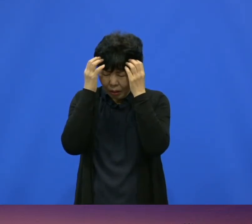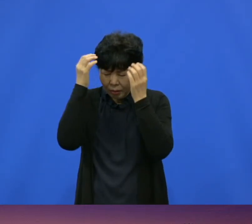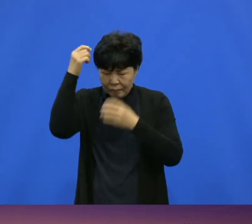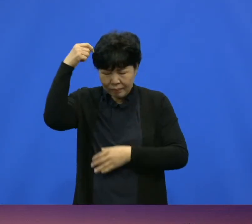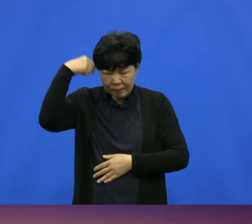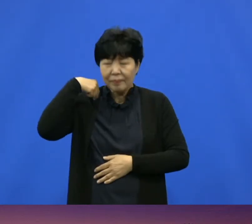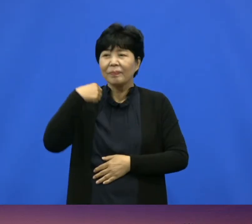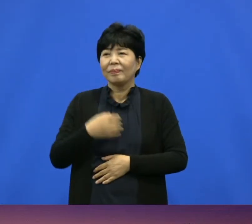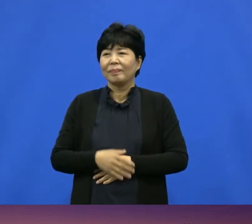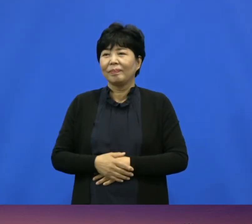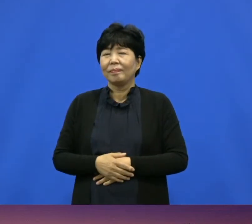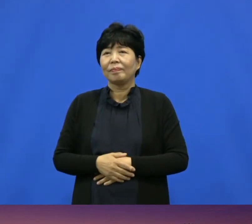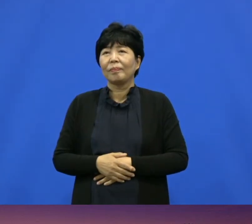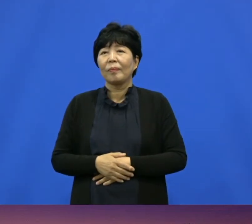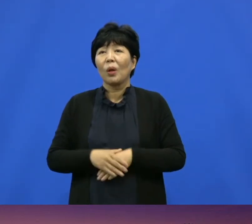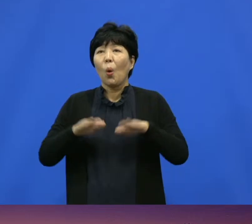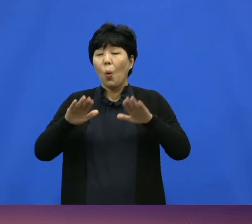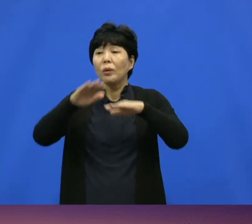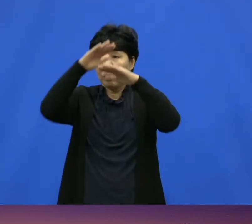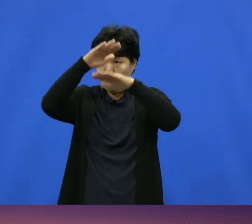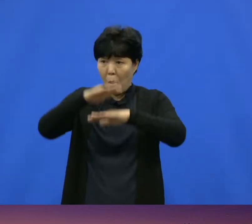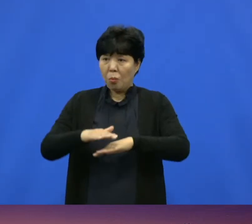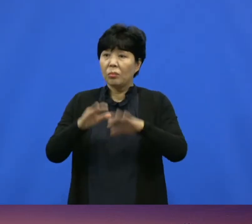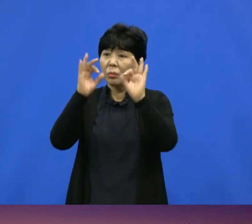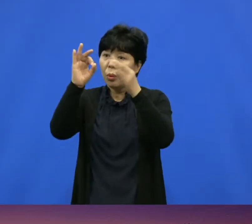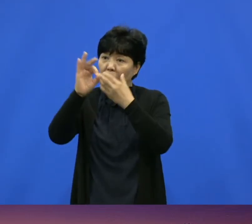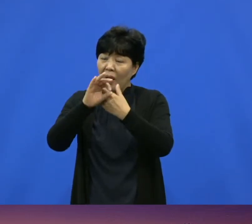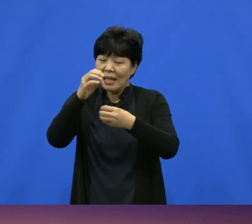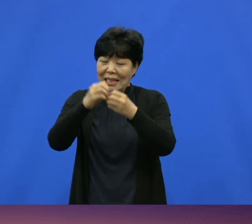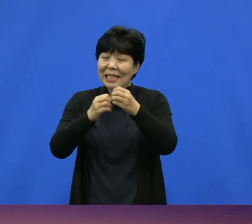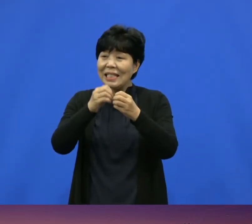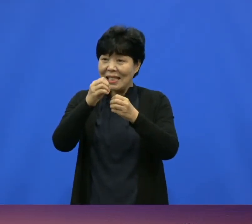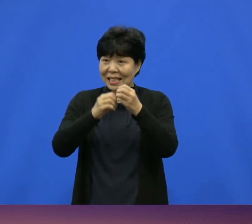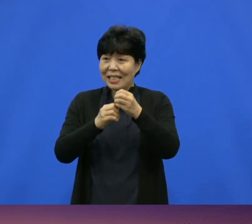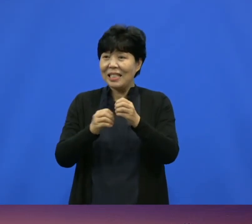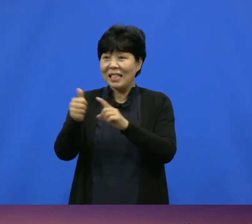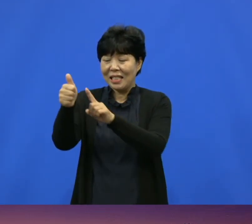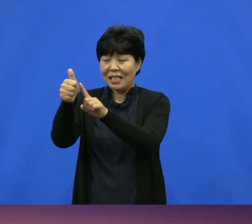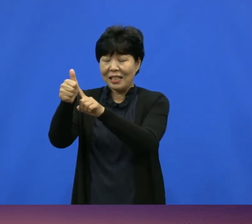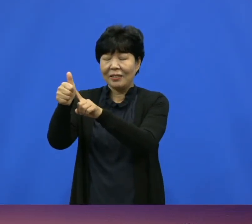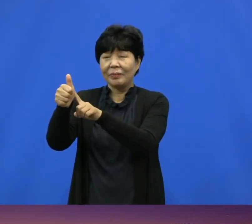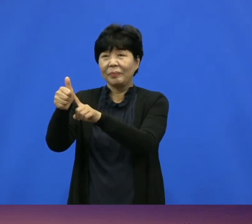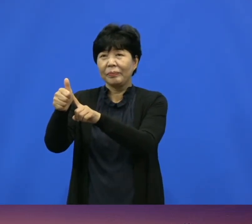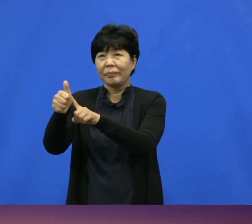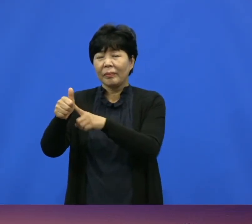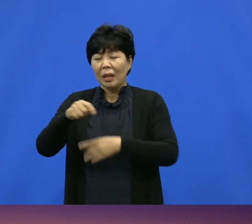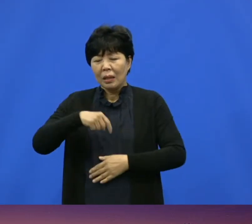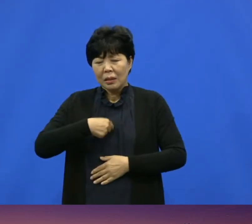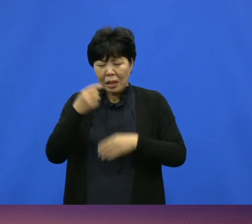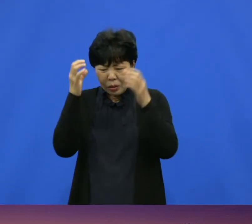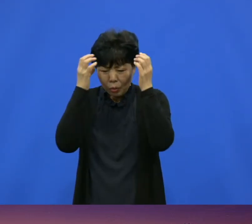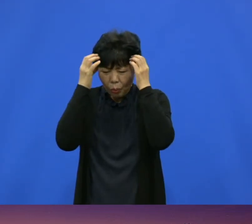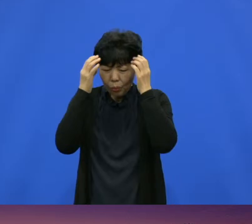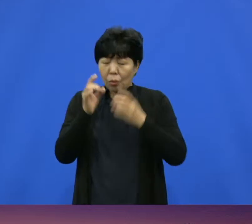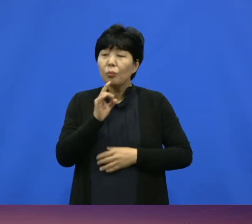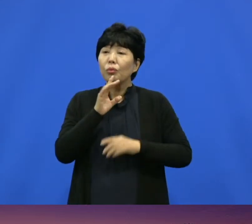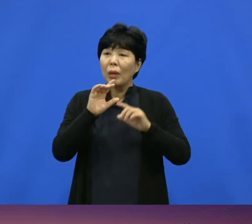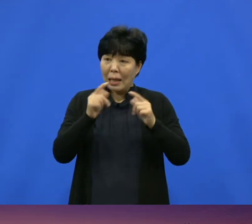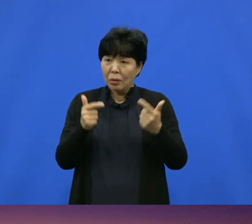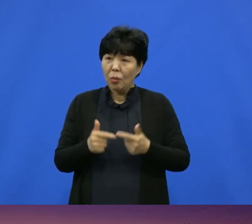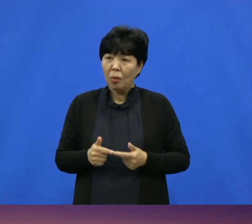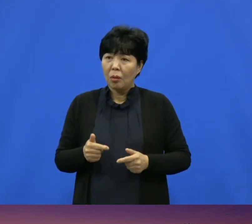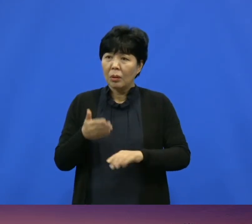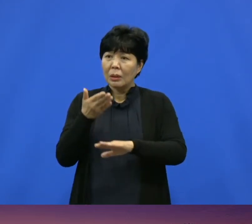이 본문에 보면 이 시인은 자신의 실패로만 고통하는 게 아니에요. 악인의 형통을 보면서 고통하는